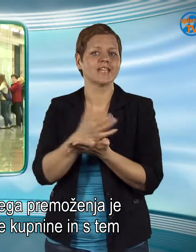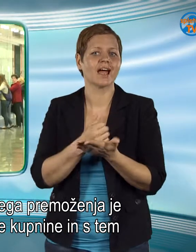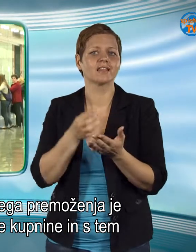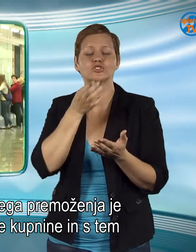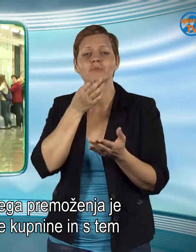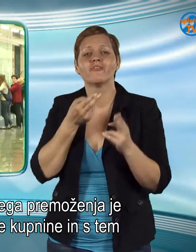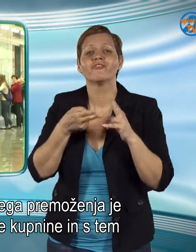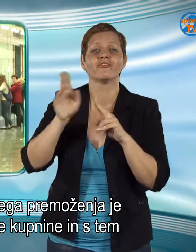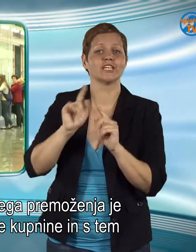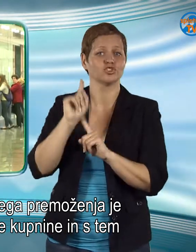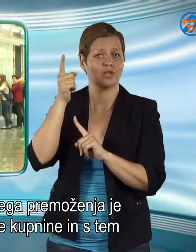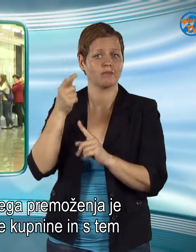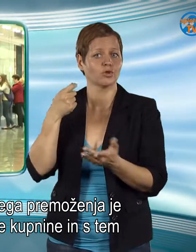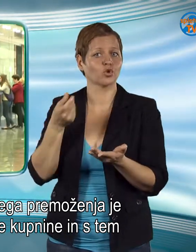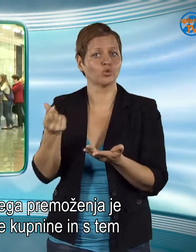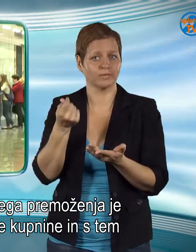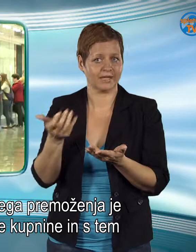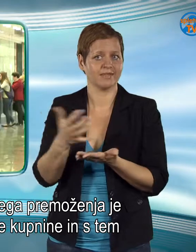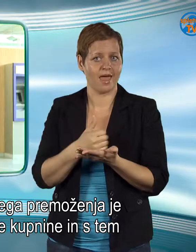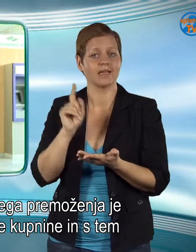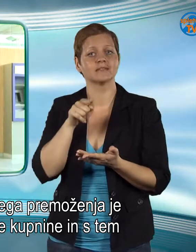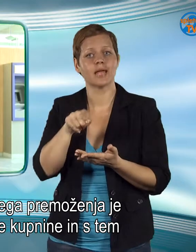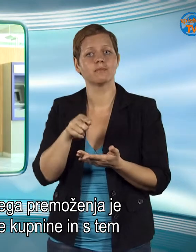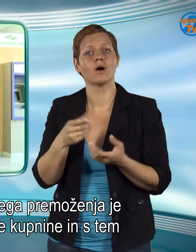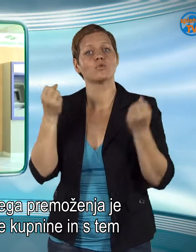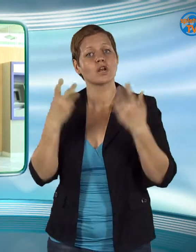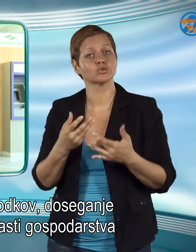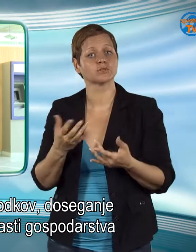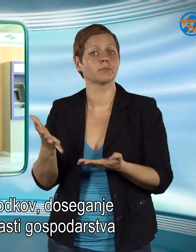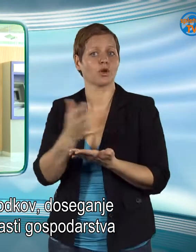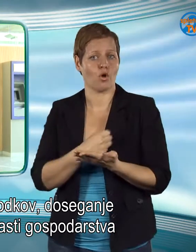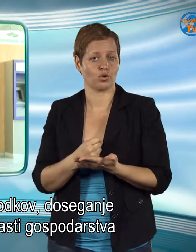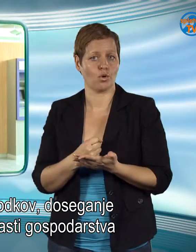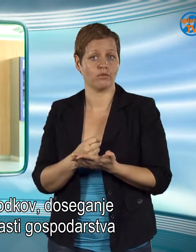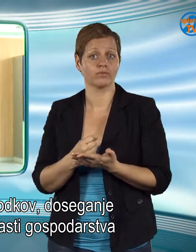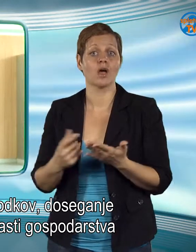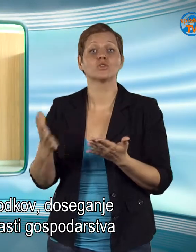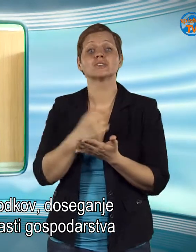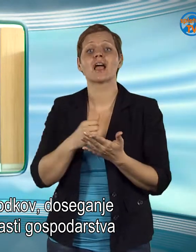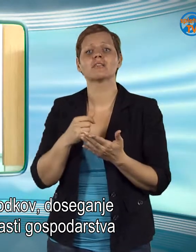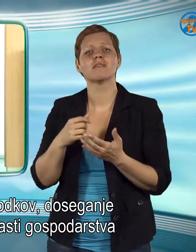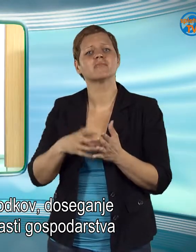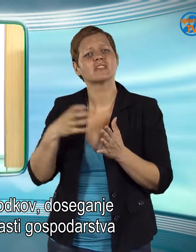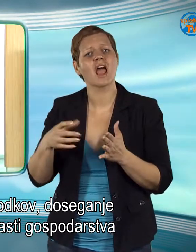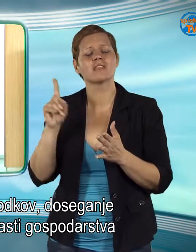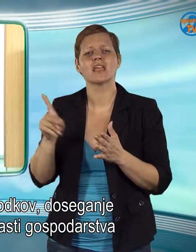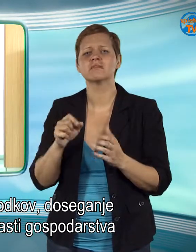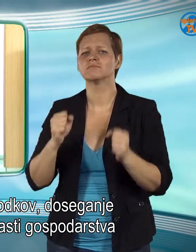kupnine in s tem proračunskih prihodkov, doseganje trajne in stabilne rasti gospodarstva ter nadaljnji obstoj